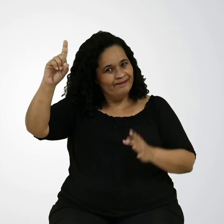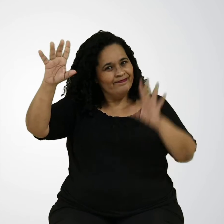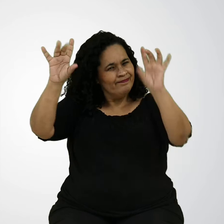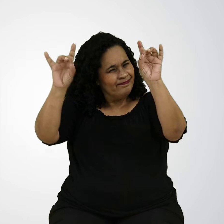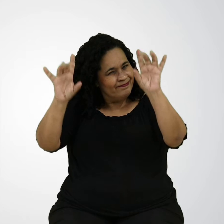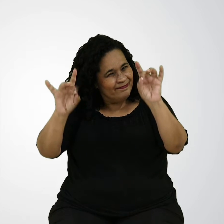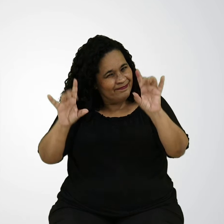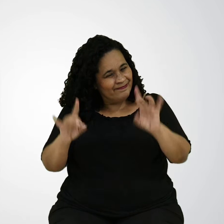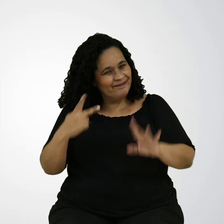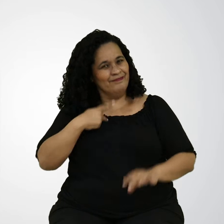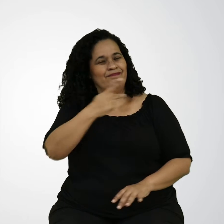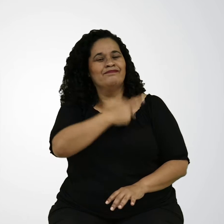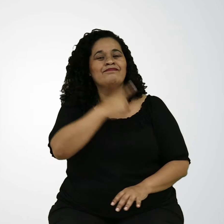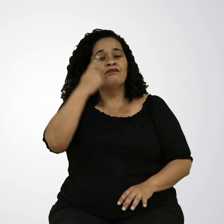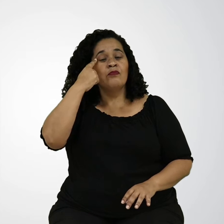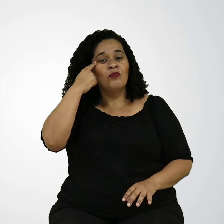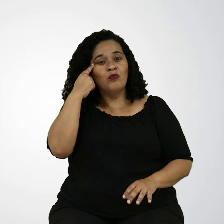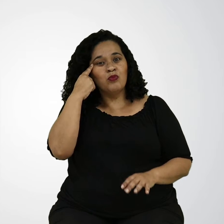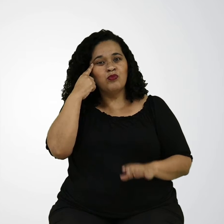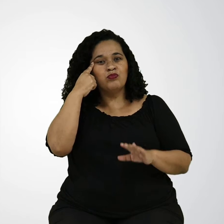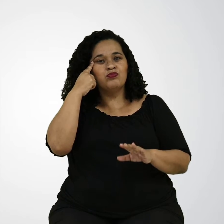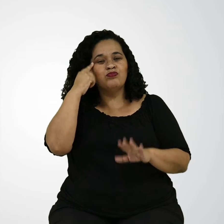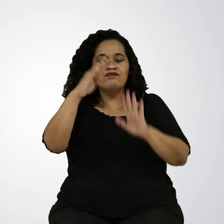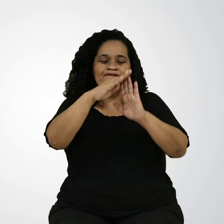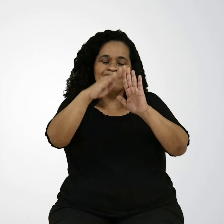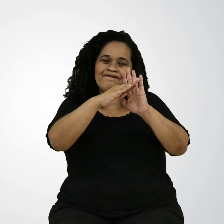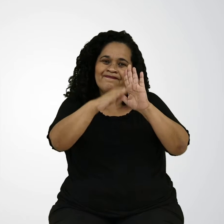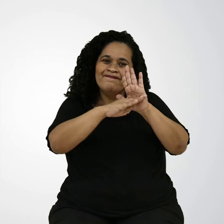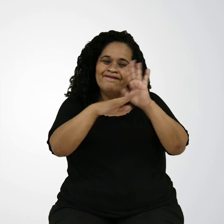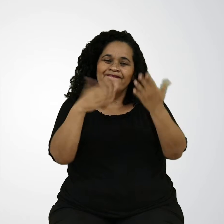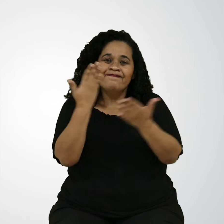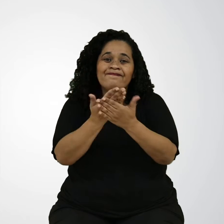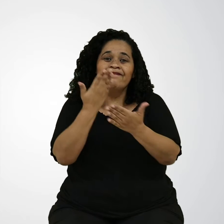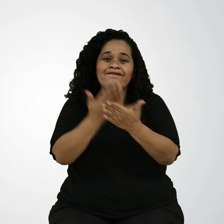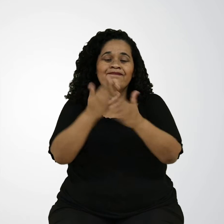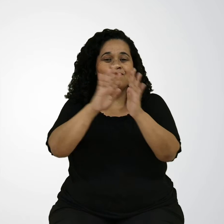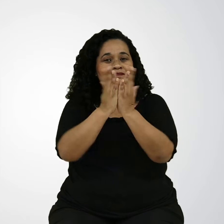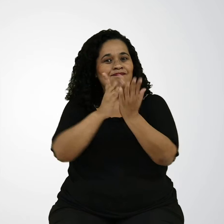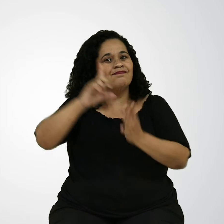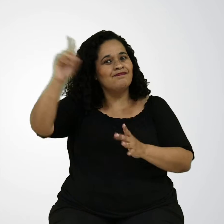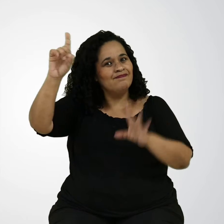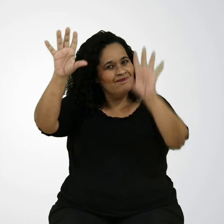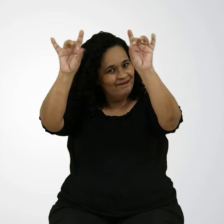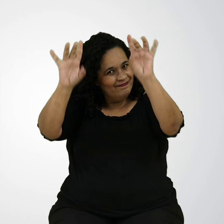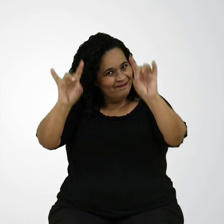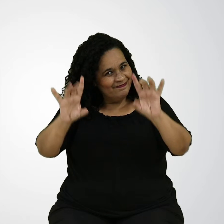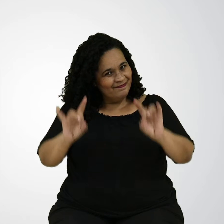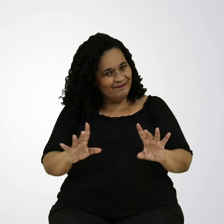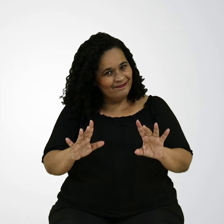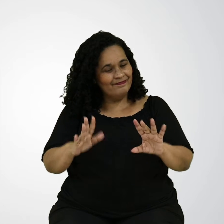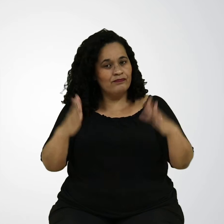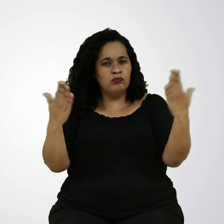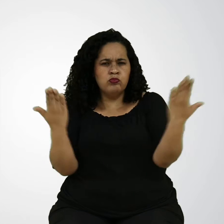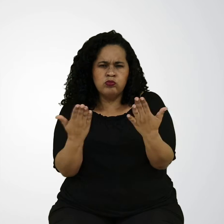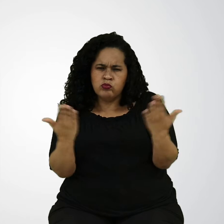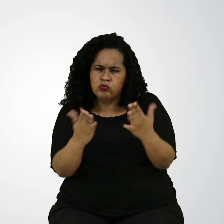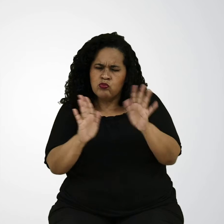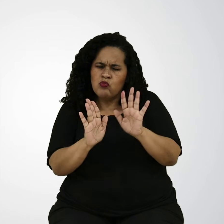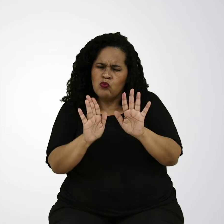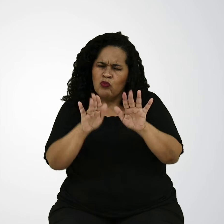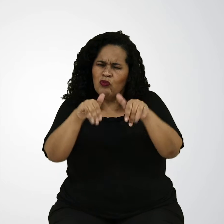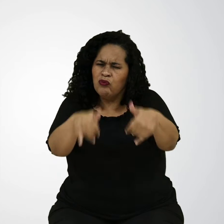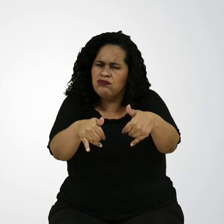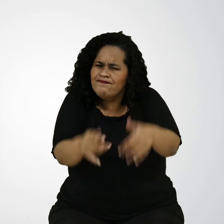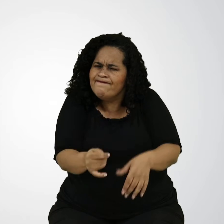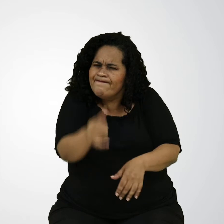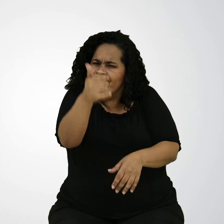pastor Samuel e você está na nossa Escola Bíblica Especial. Nós estamos chegando ao fim dessa série,